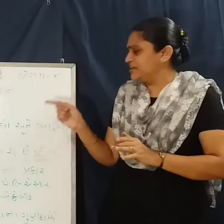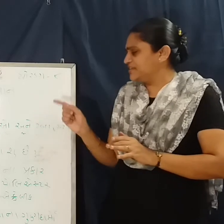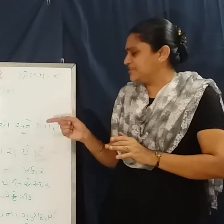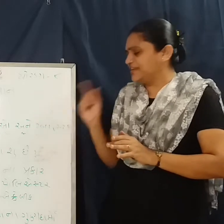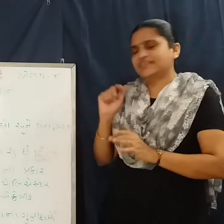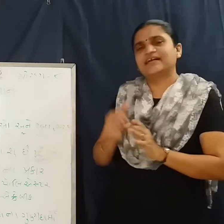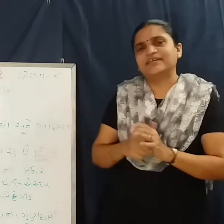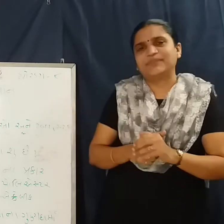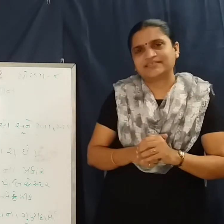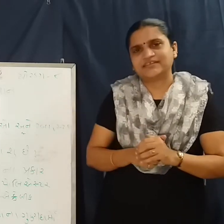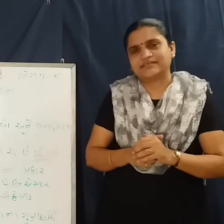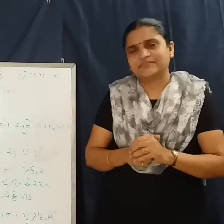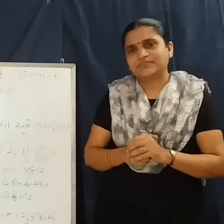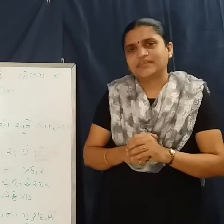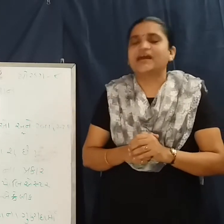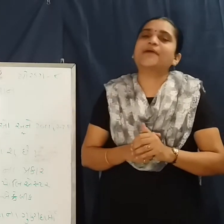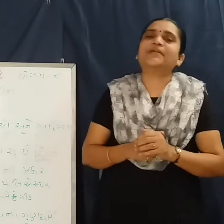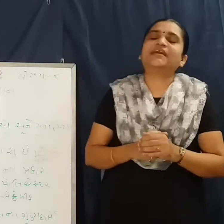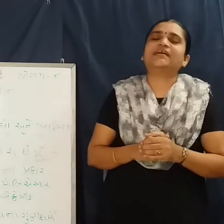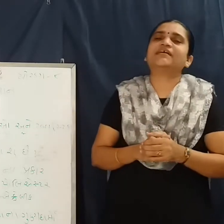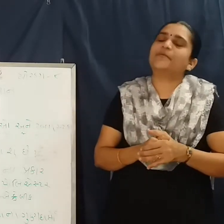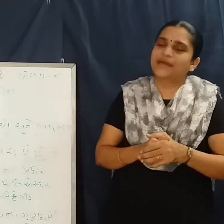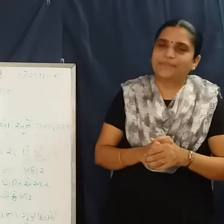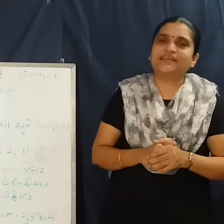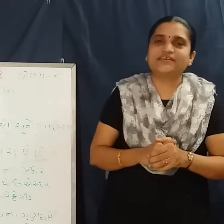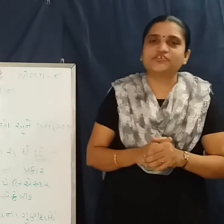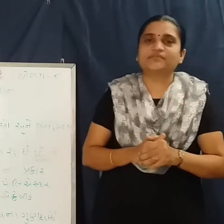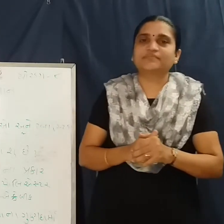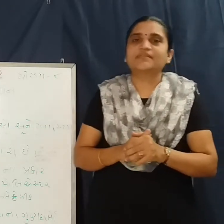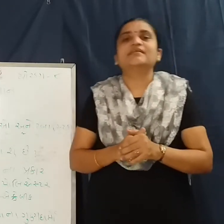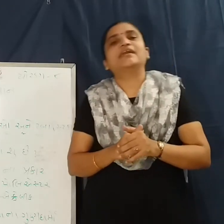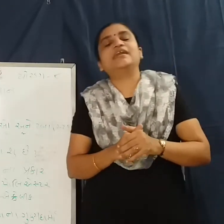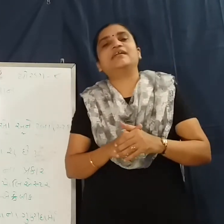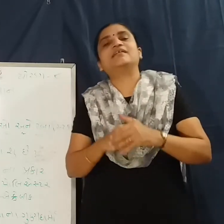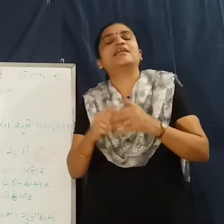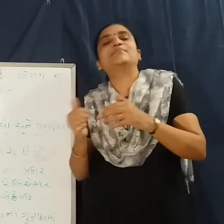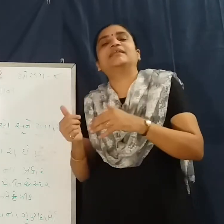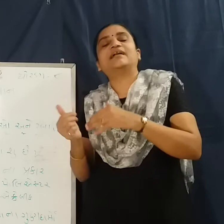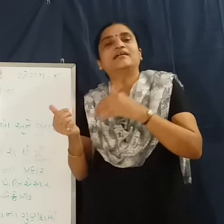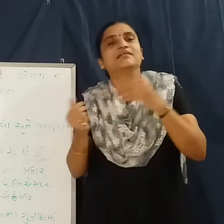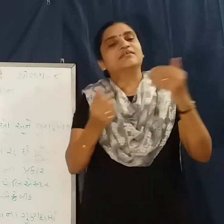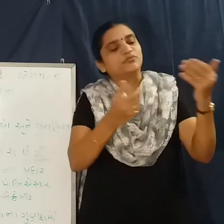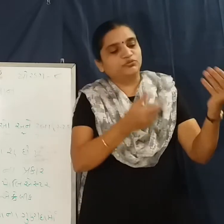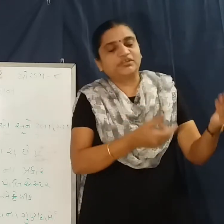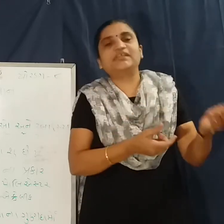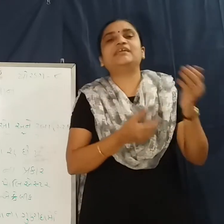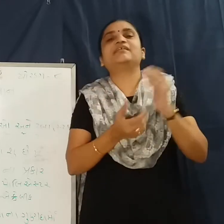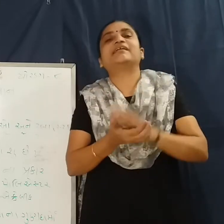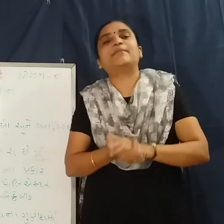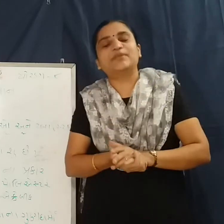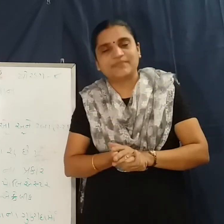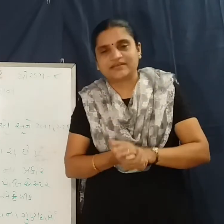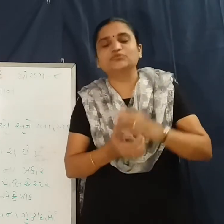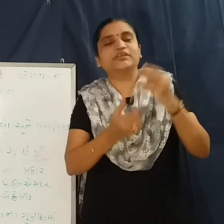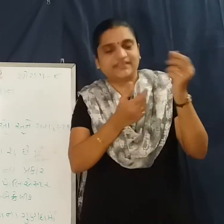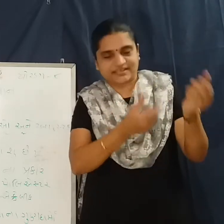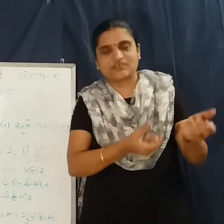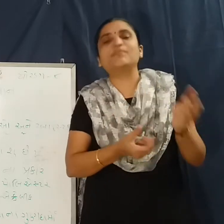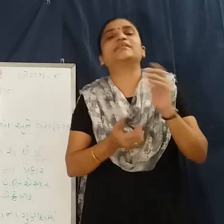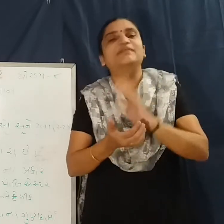સંશ્લેષિત રેસા અને પ્લાસ્ટિક, આપણે કપડાં પહેરીએ છીએ એ ઘણા બધા કુદરતી કાપડમાં કુદરતી રેસાઓમાંથી